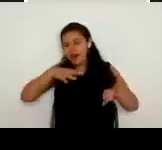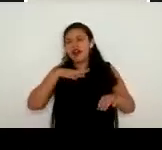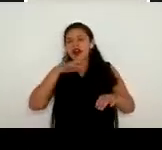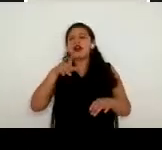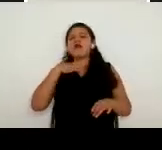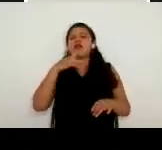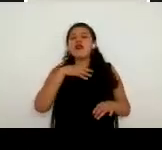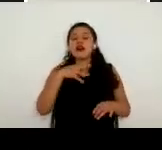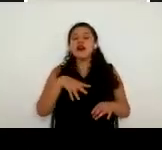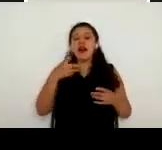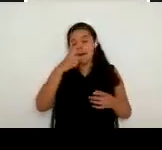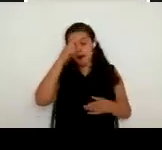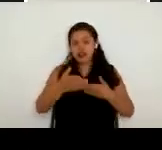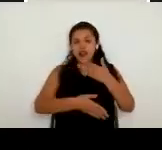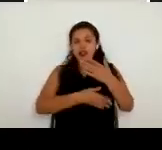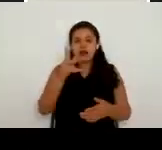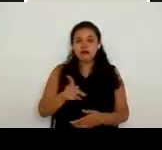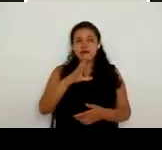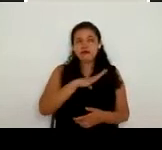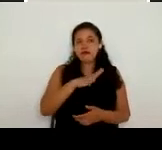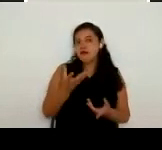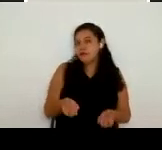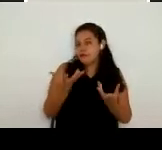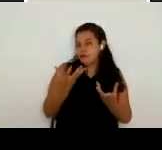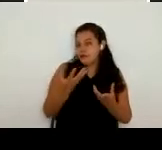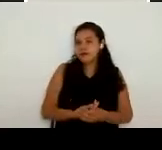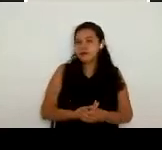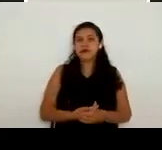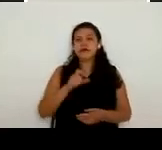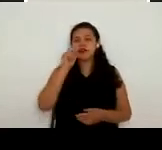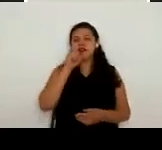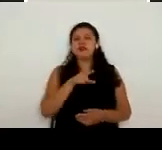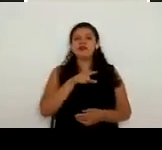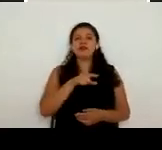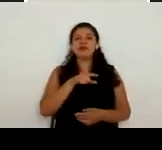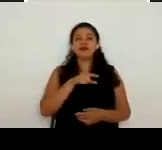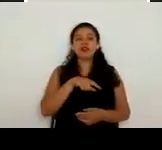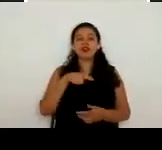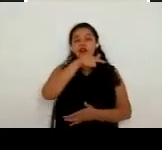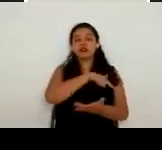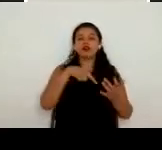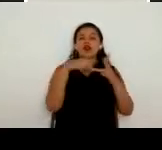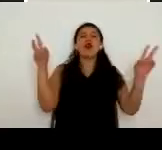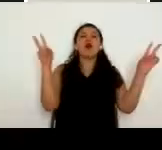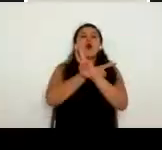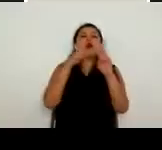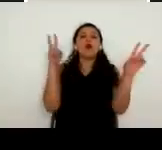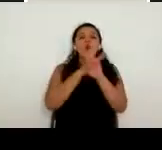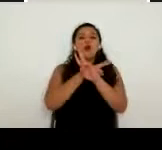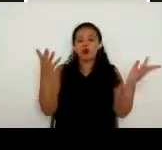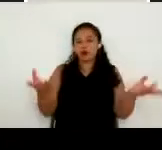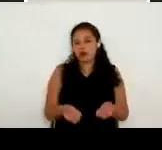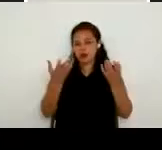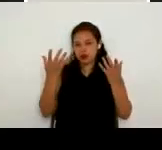con los que se cuentan y que están ventilada está en lugar que y